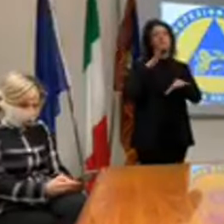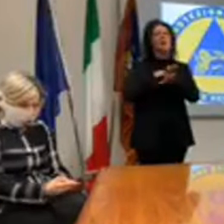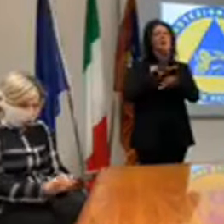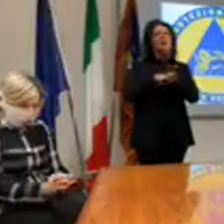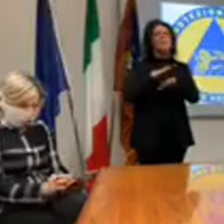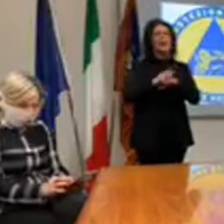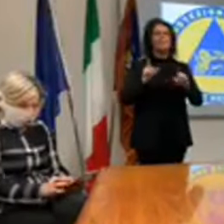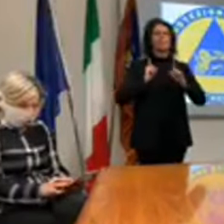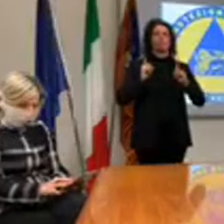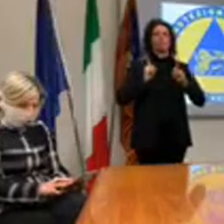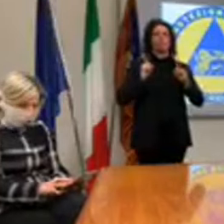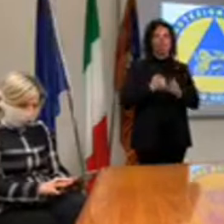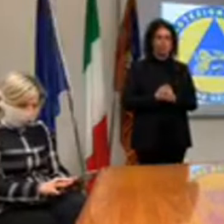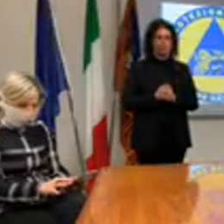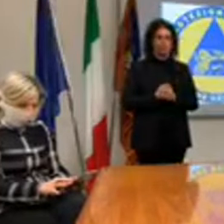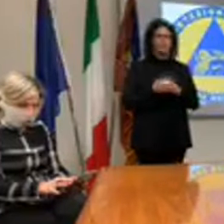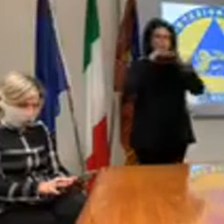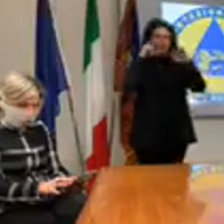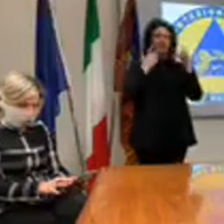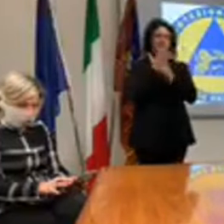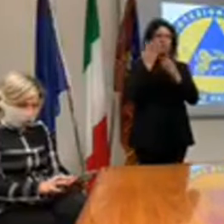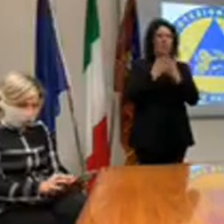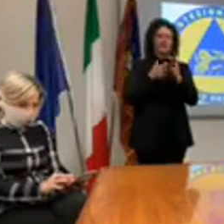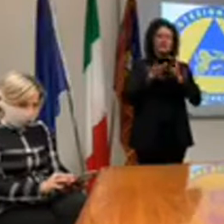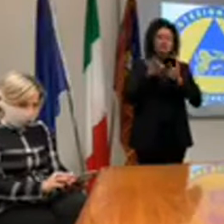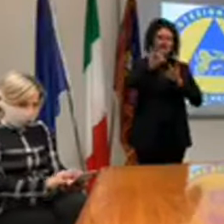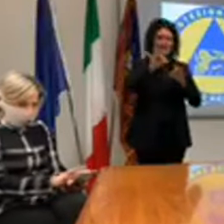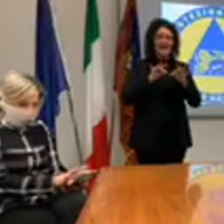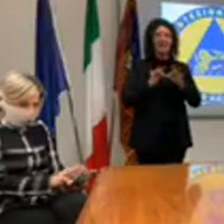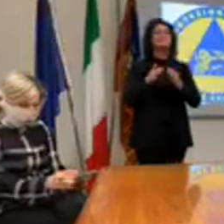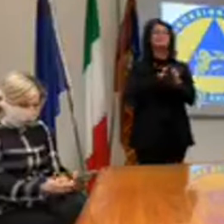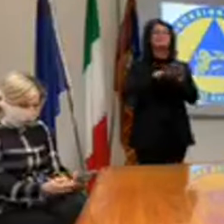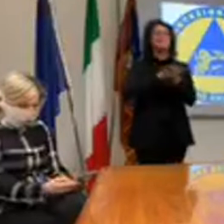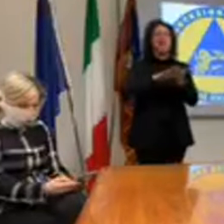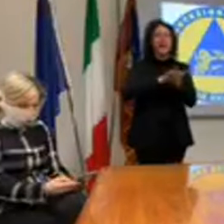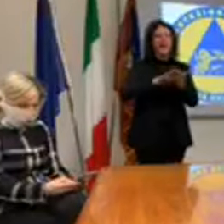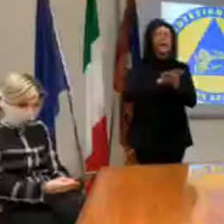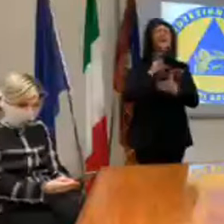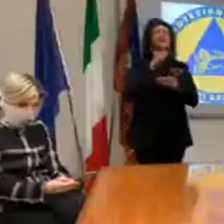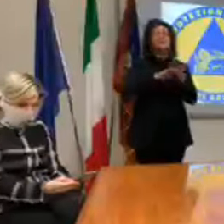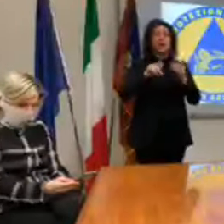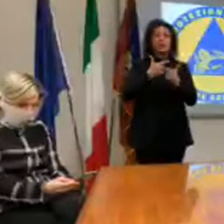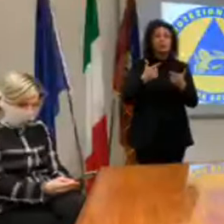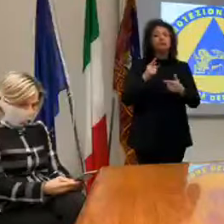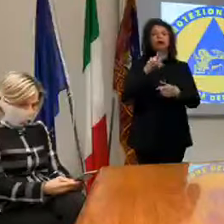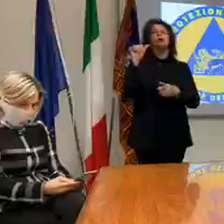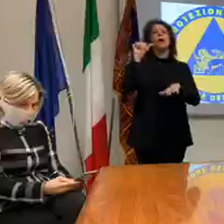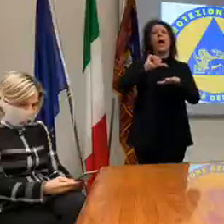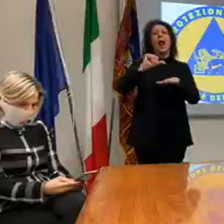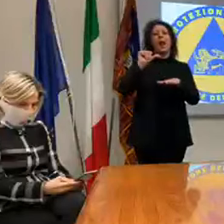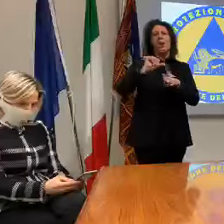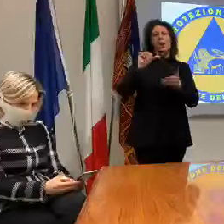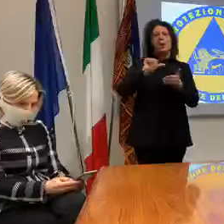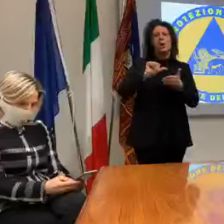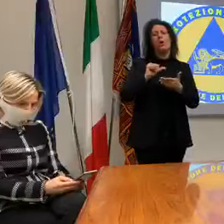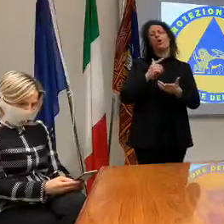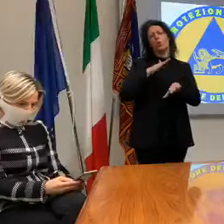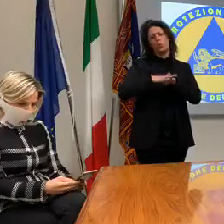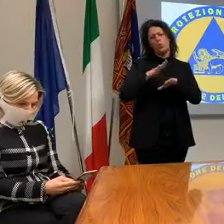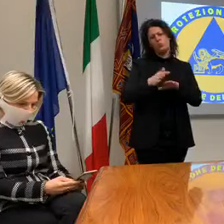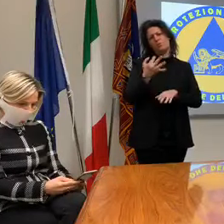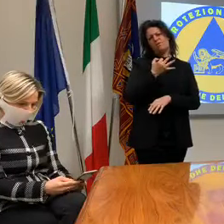di sicurezza, il gel, se non hai il gel usa l'alcol etilico, non muori se per un periodo avrai le mani rosse, insomma da bimbi le